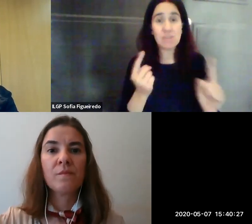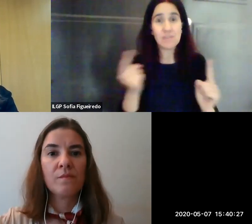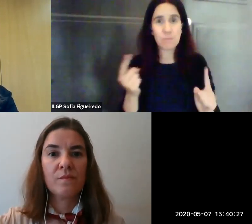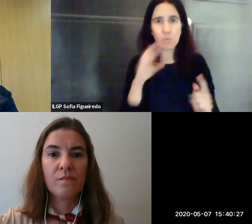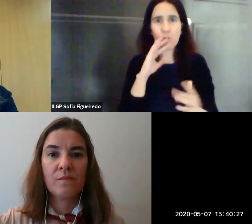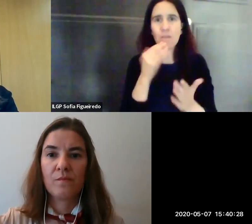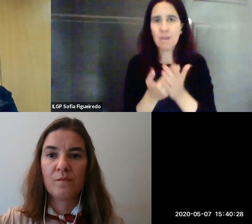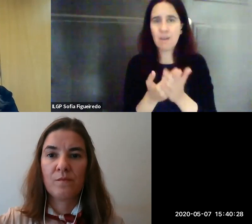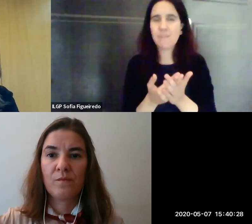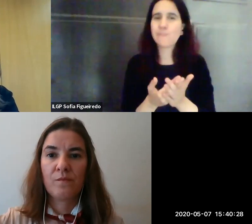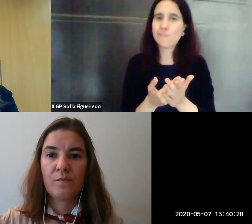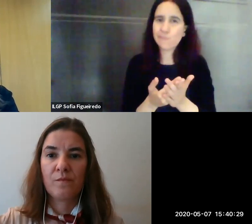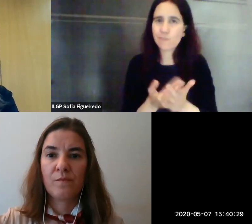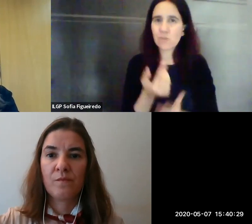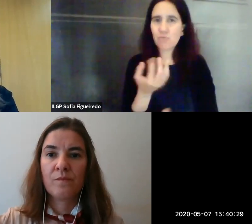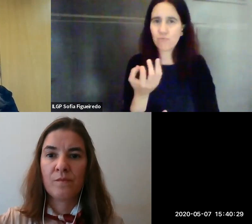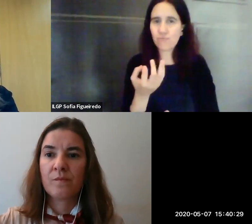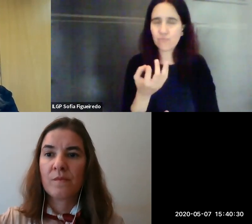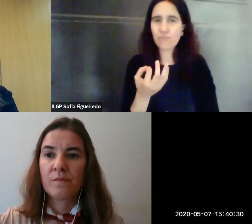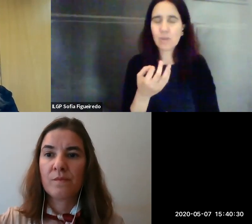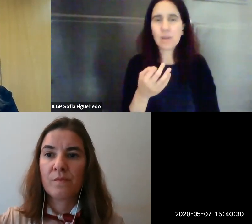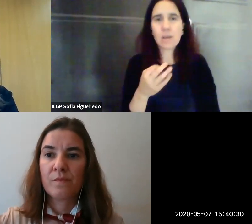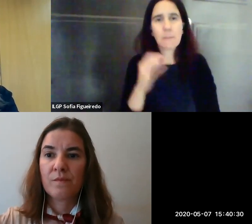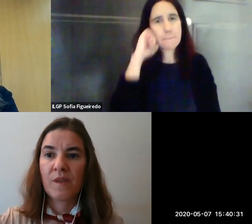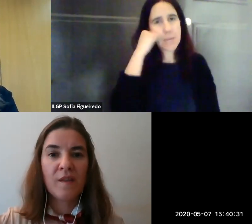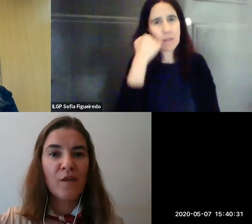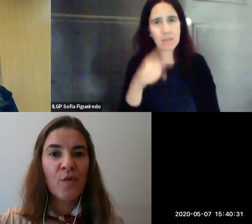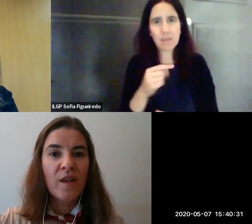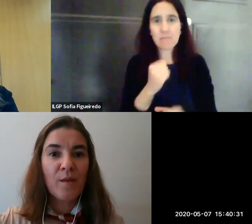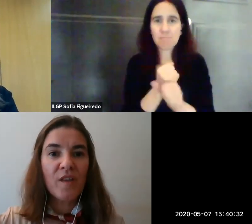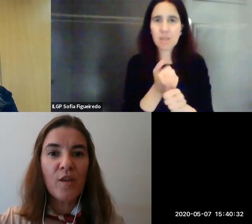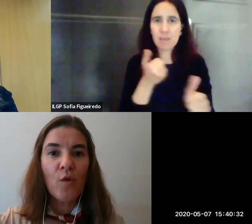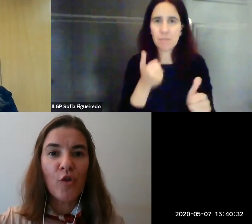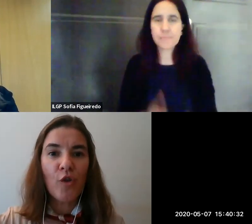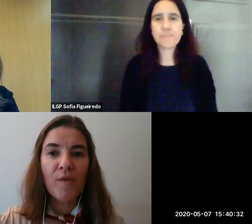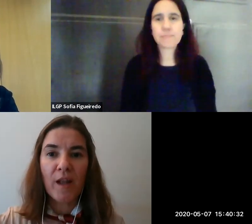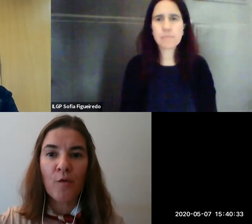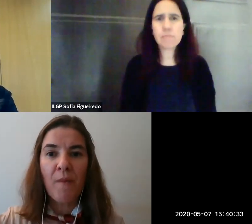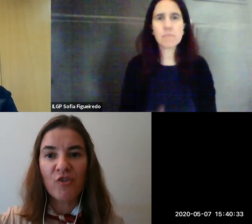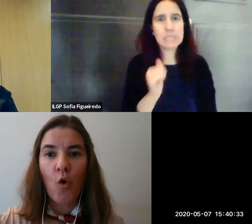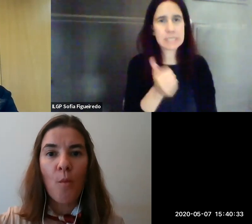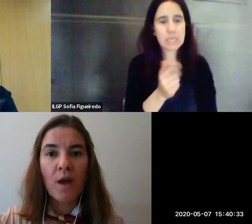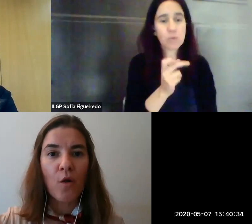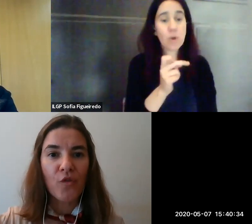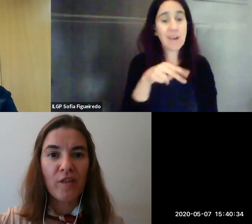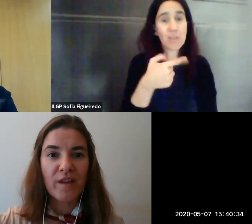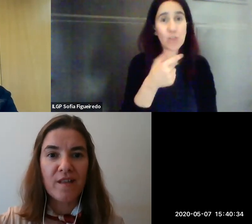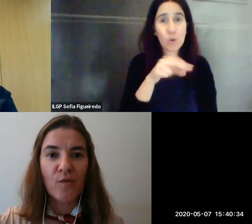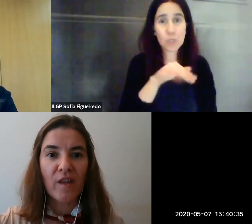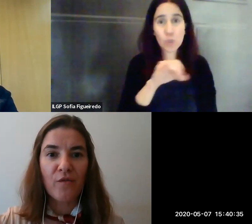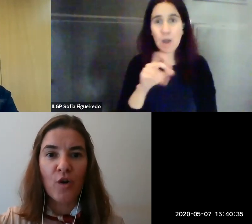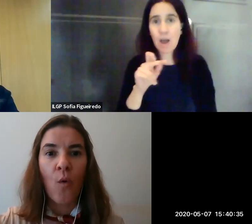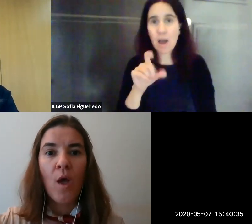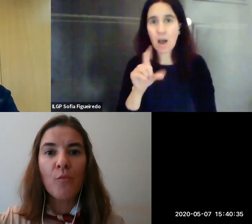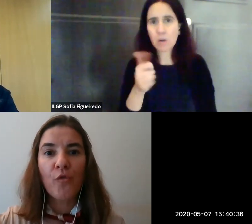aqui um peso significativo em teletrabalho. Certo. Temos aqui o António Albuquerque mais com uma consideração